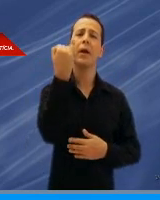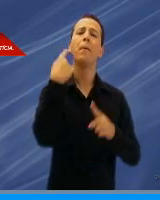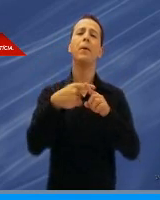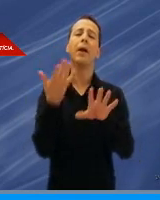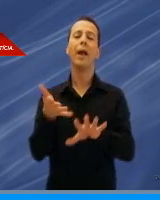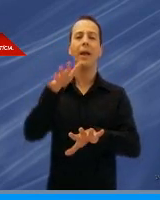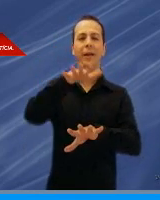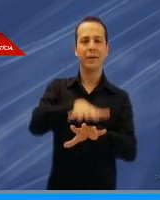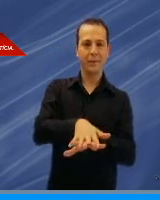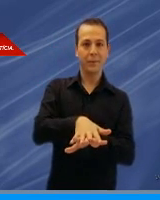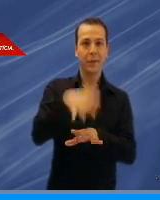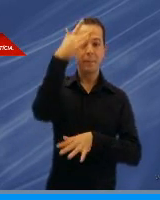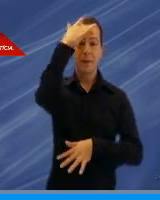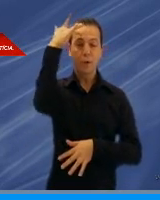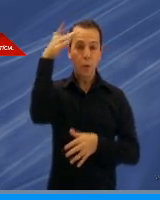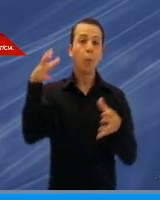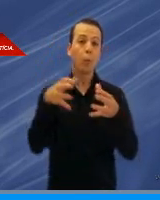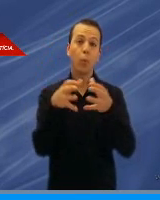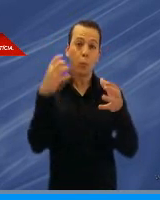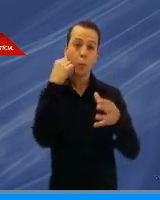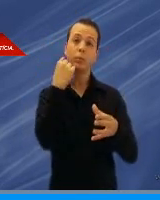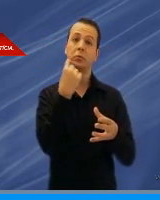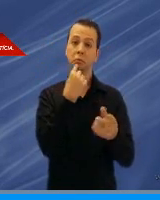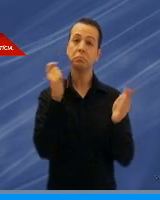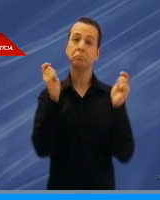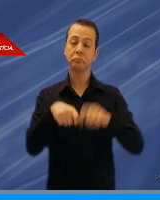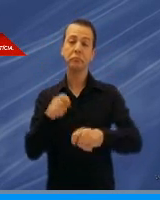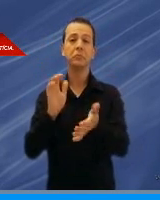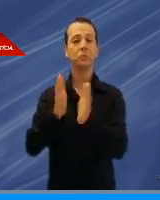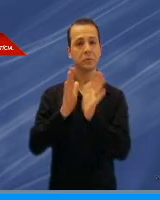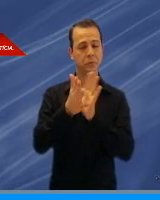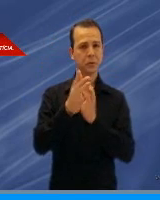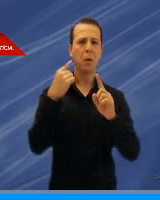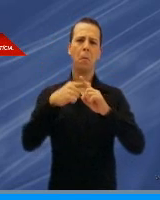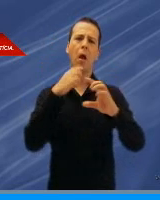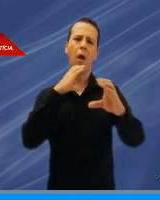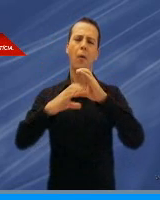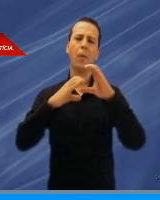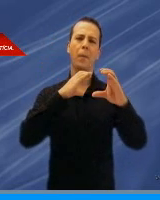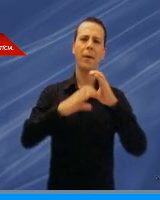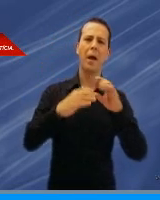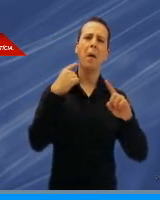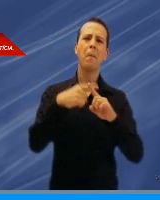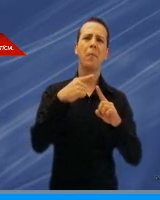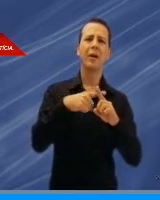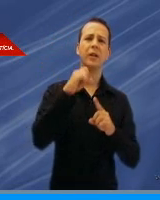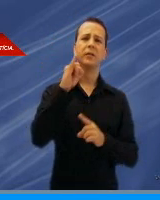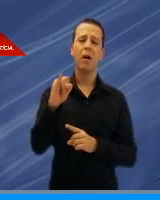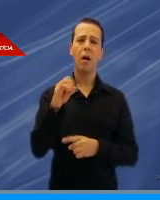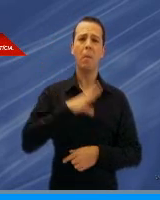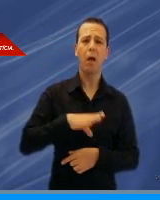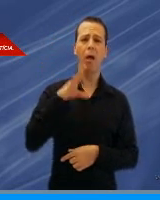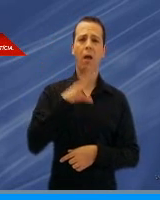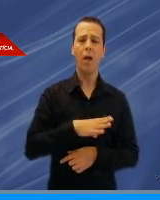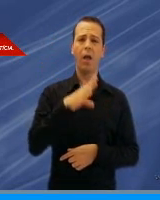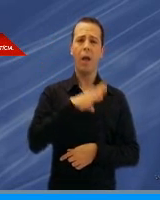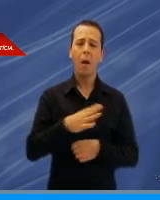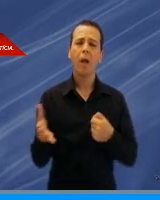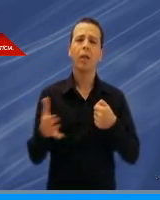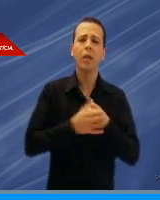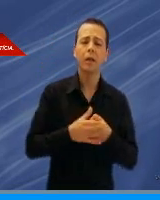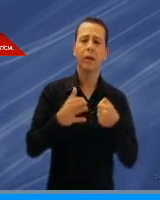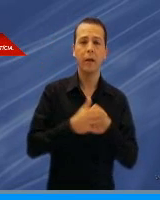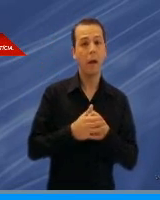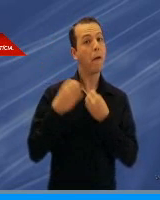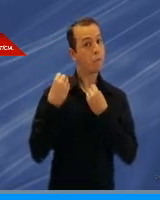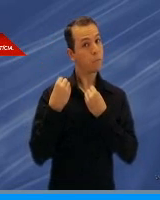incluindo essa população que está alijada de uma série de informações importantes,